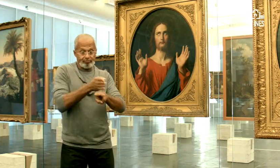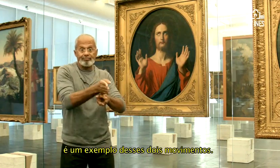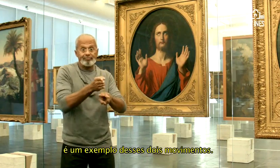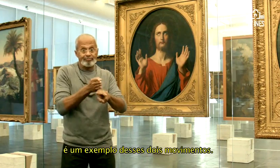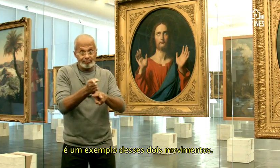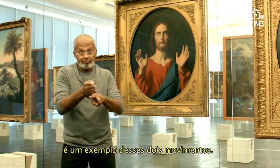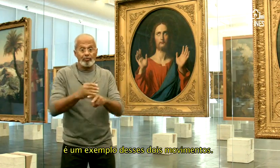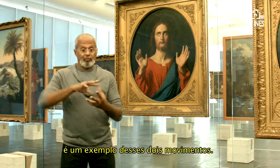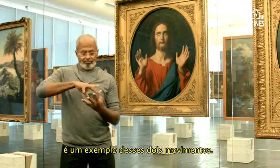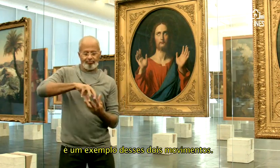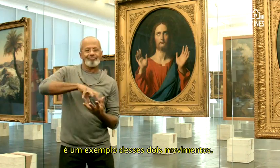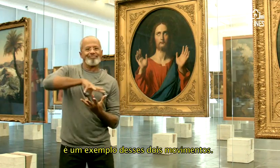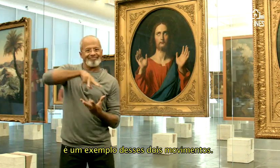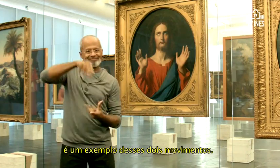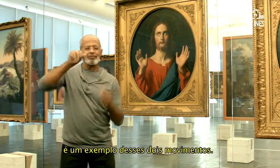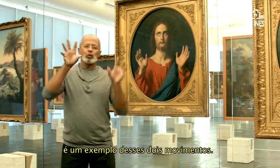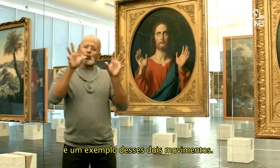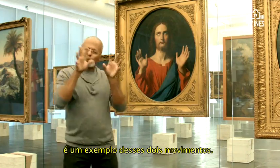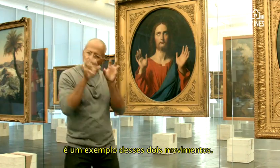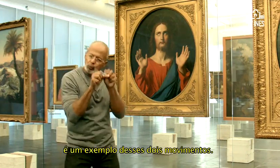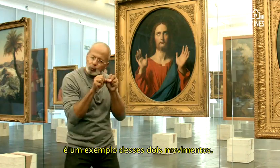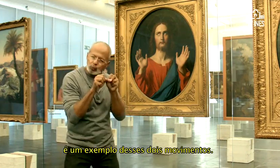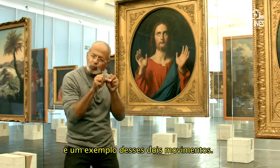é um exemplo desses dois movimentos.